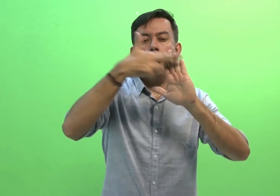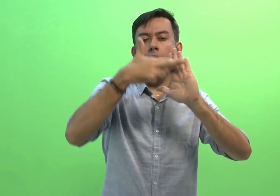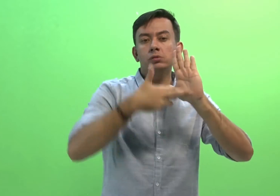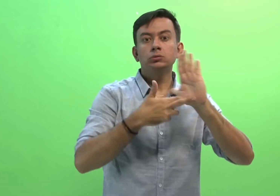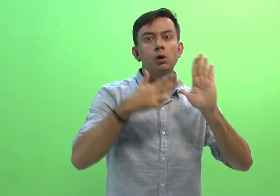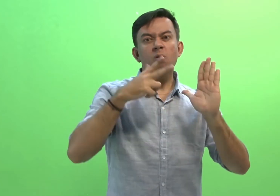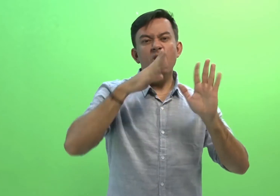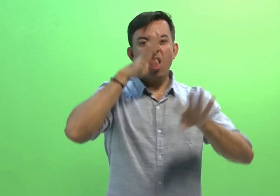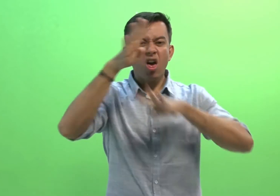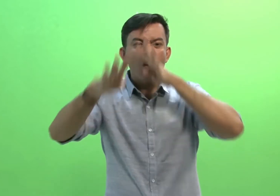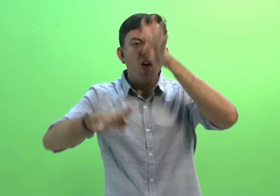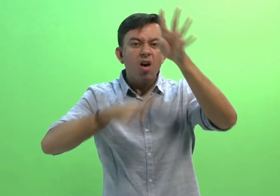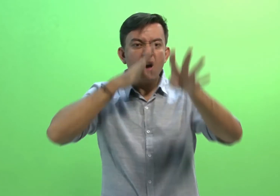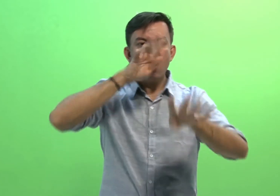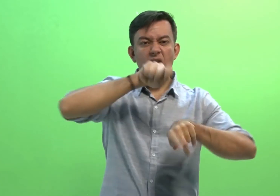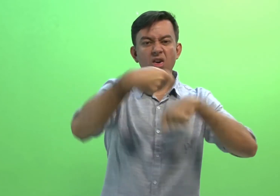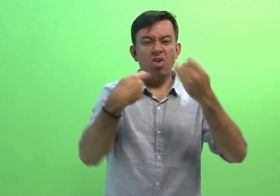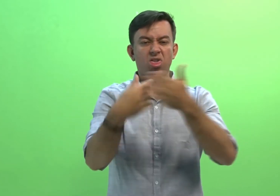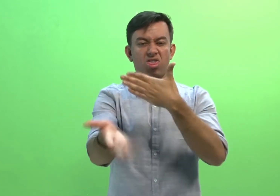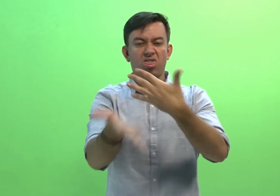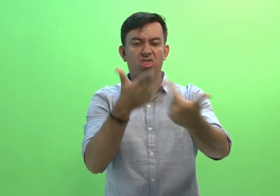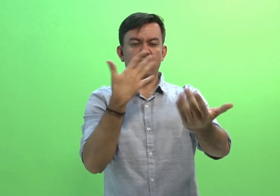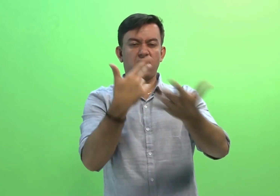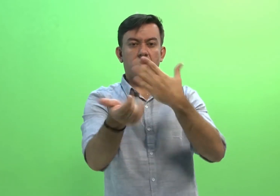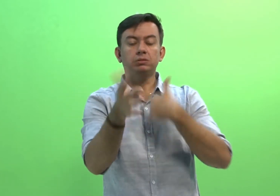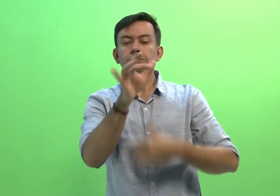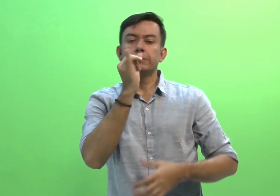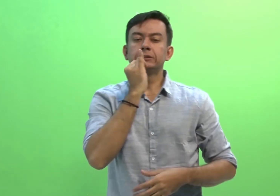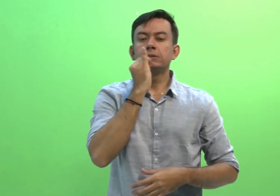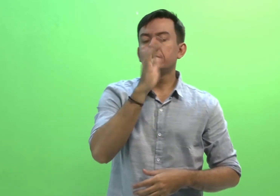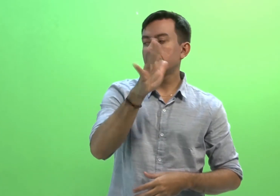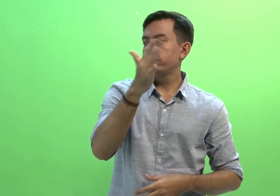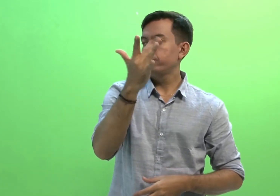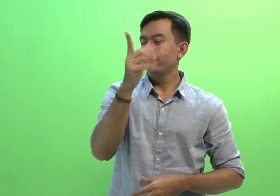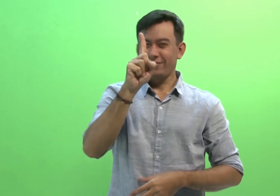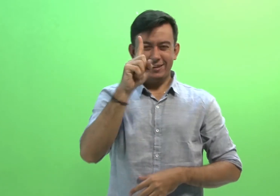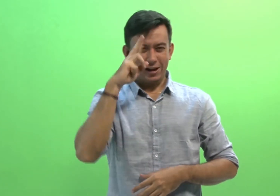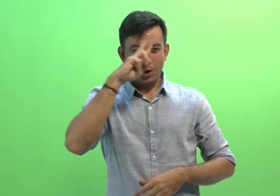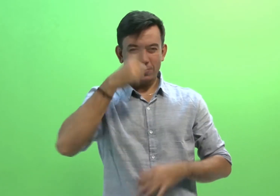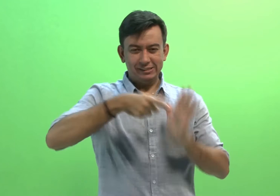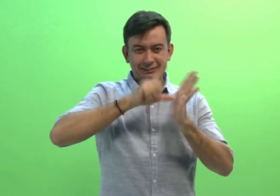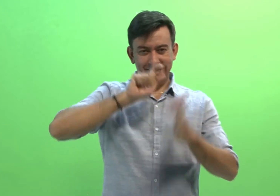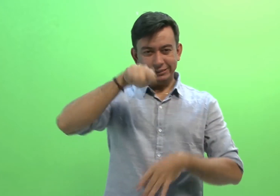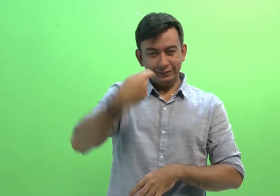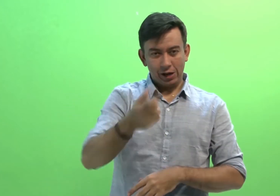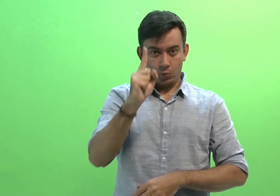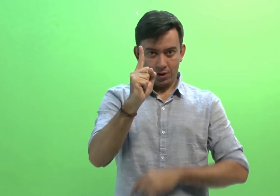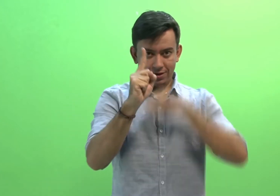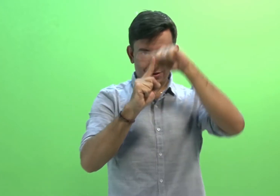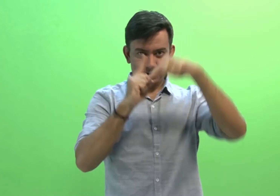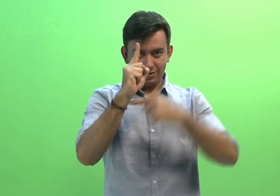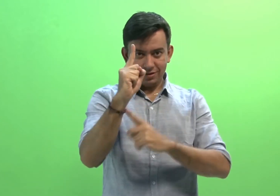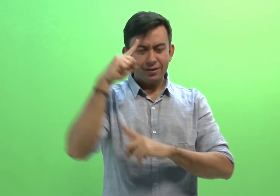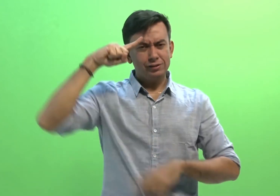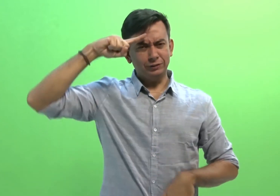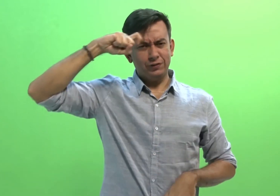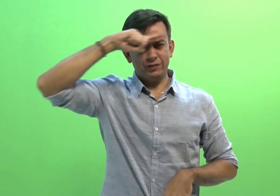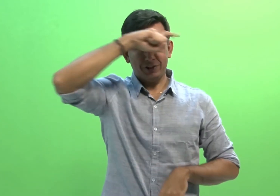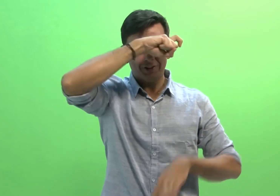padronizado. Não pode ser feito de qualquer jeito. Por exemplo, lembra dessa configuração de mão, o dedo indicador fazendo o sinal